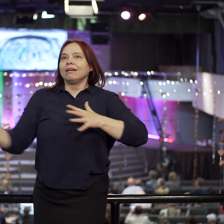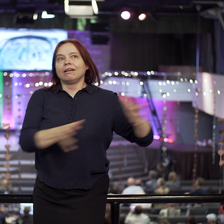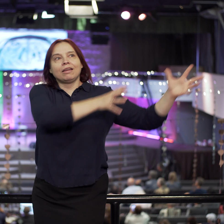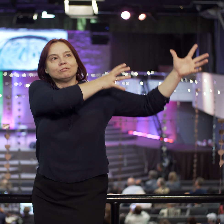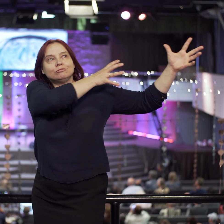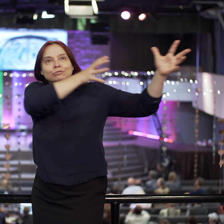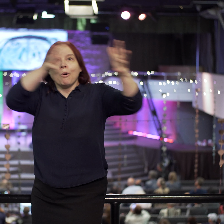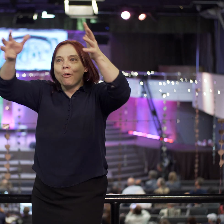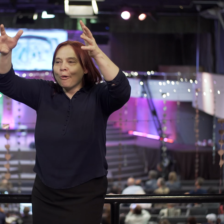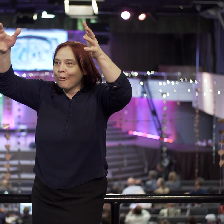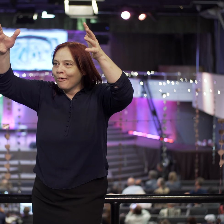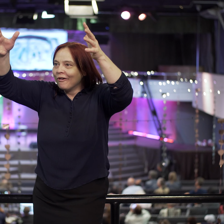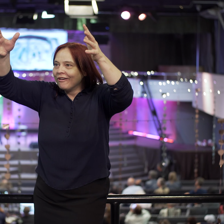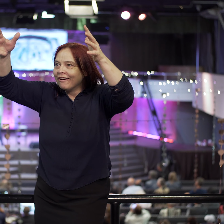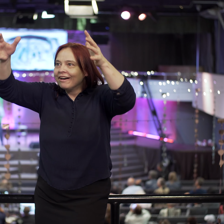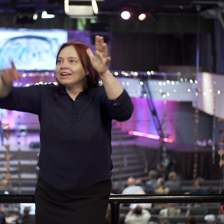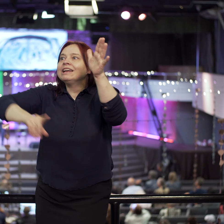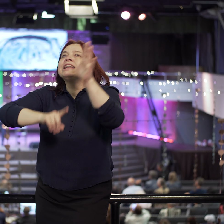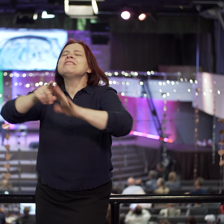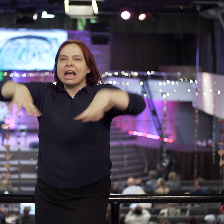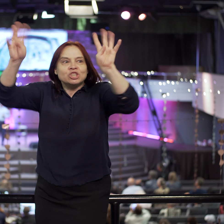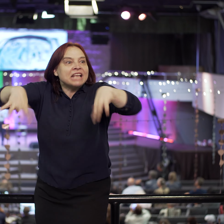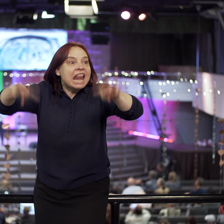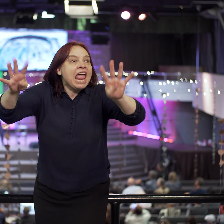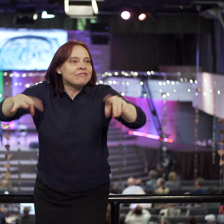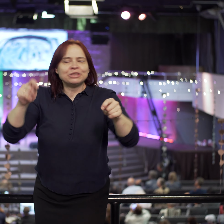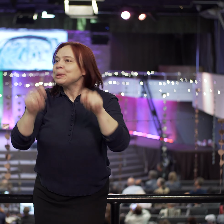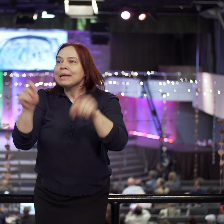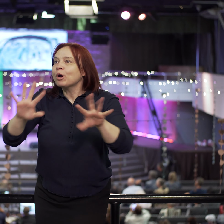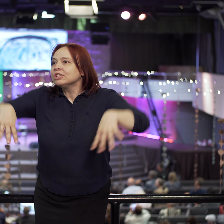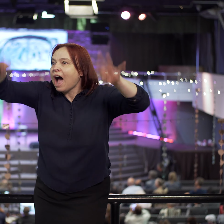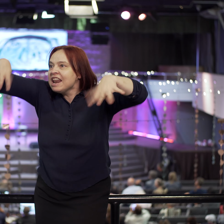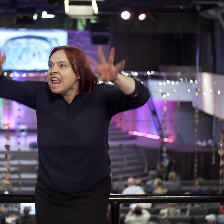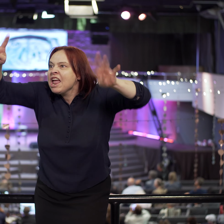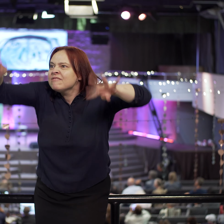нагнал тучи. И начался ливень